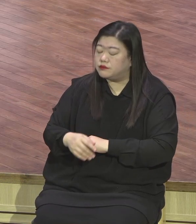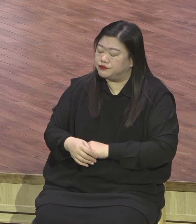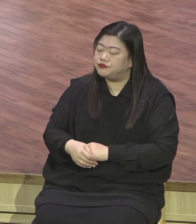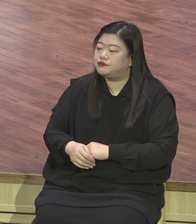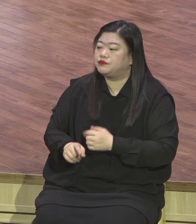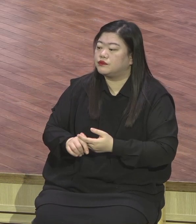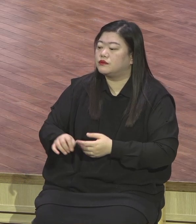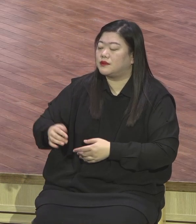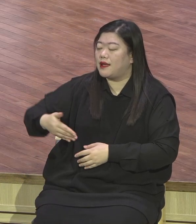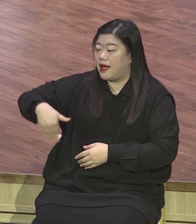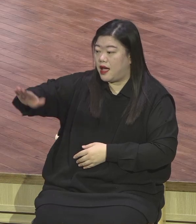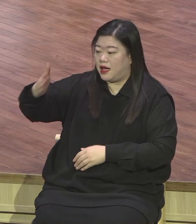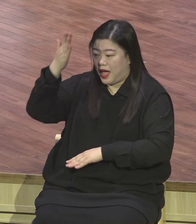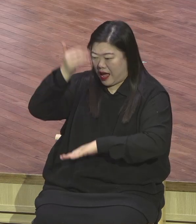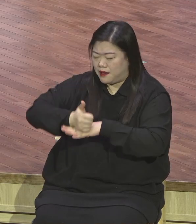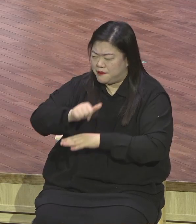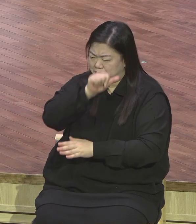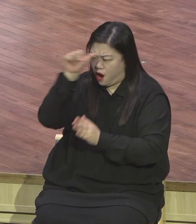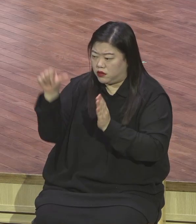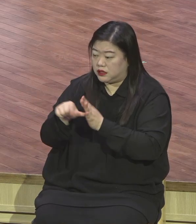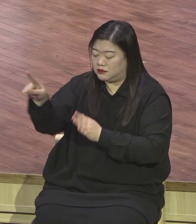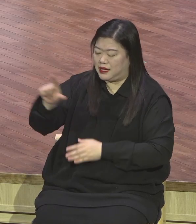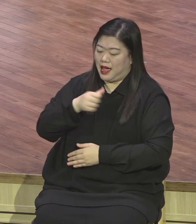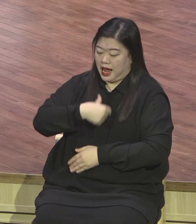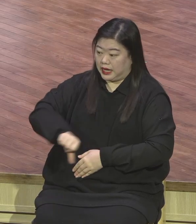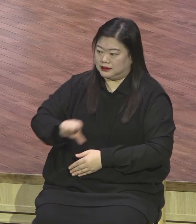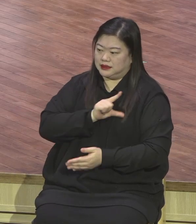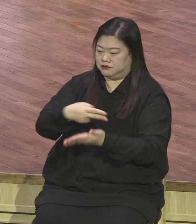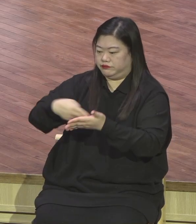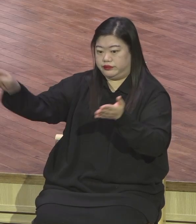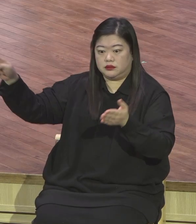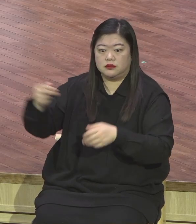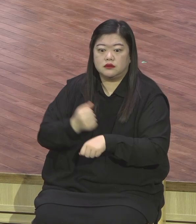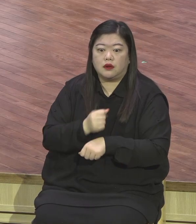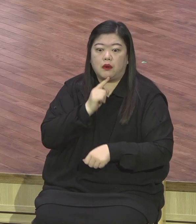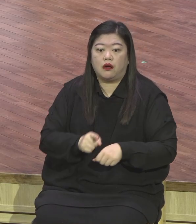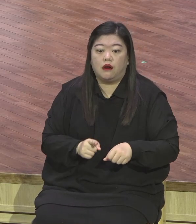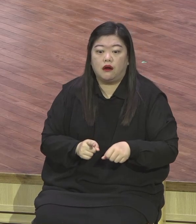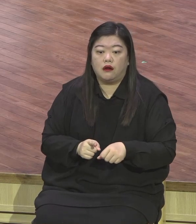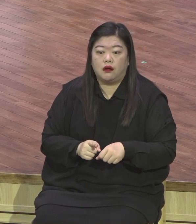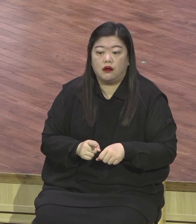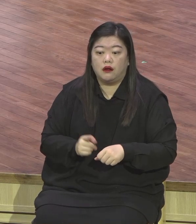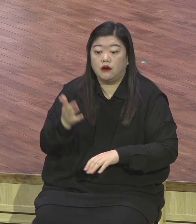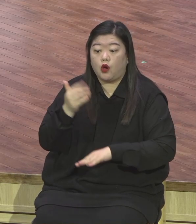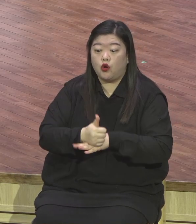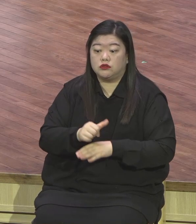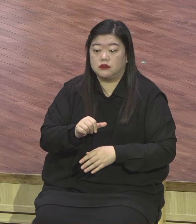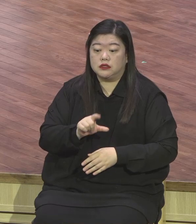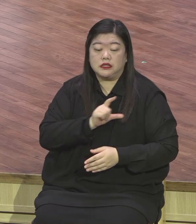간증 많이 들었어요. 부신 가정에서 예수 믿는다고 너 죽고 나 죽자.